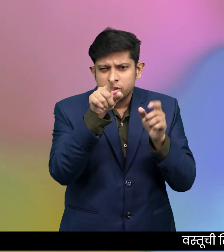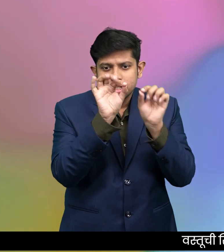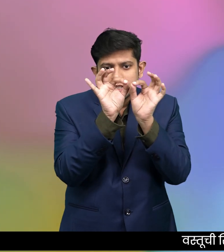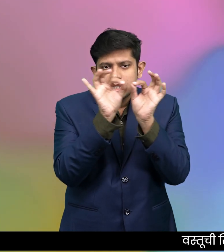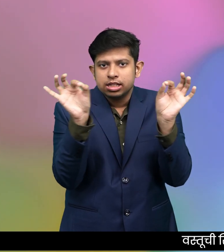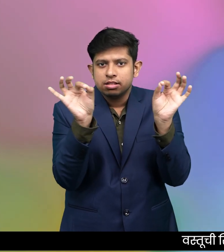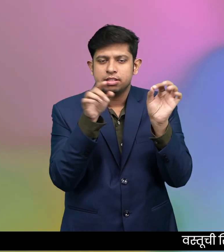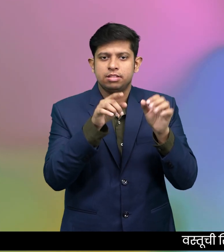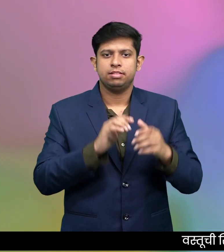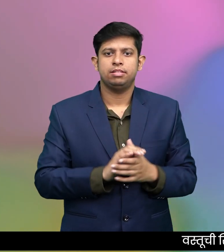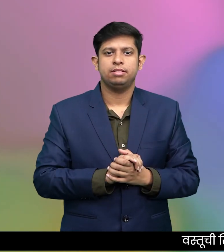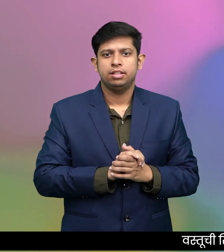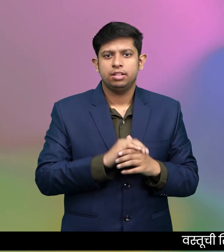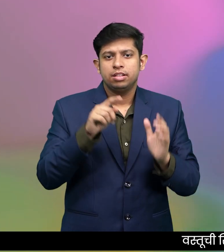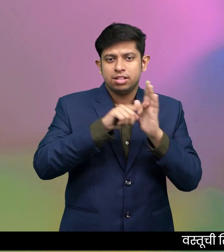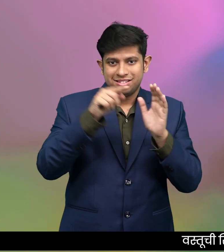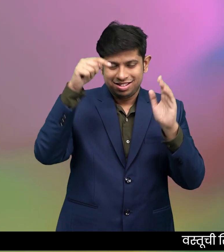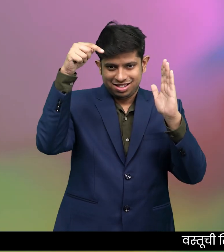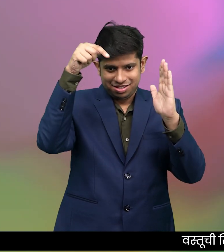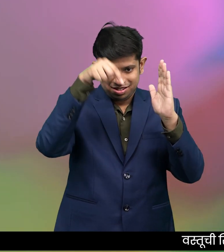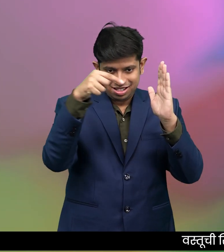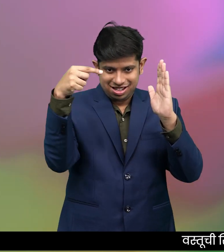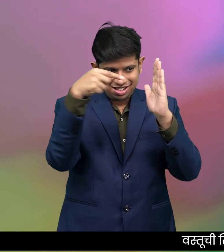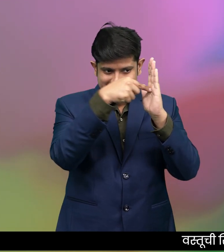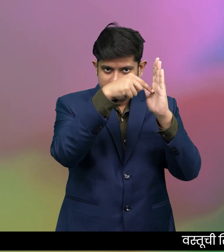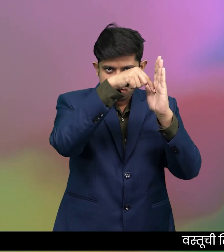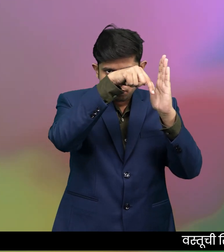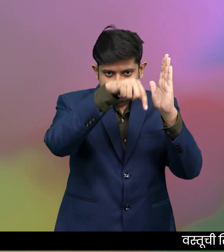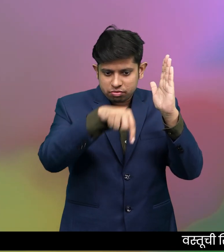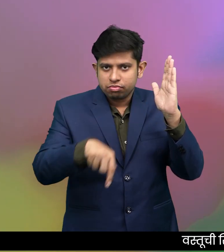Point वस्तूची size, स्थिती, असीम highly अंतरावर, sunk,